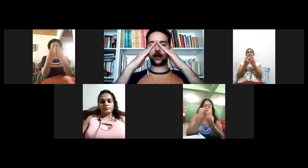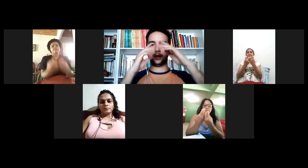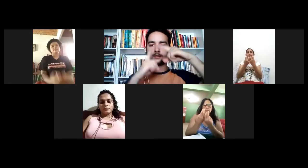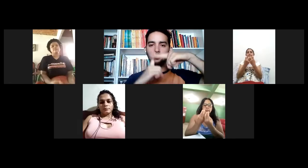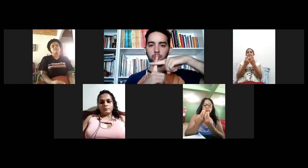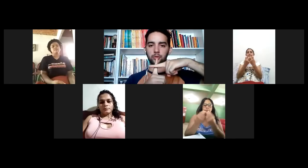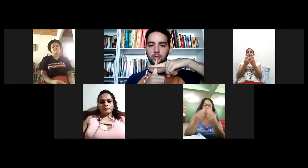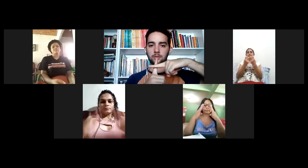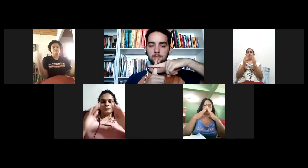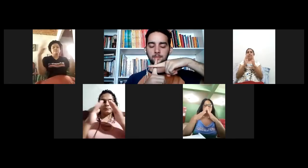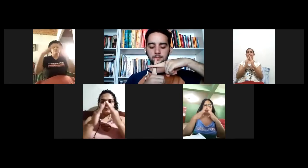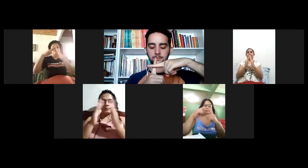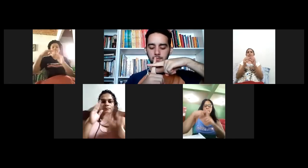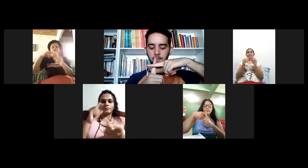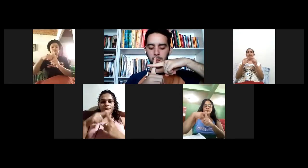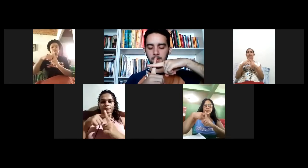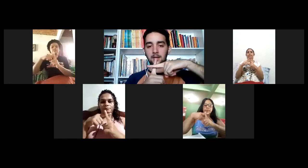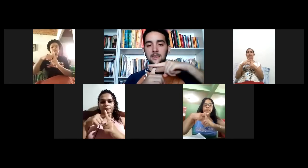Igreja, casa, cruz,